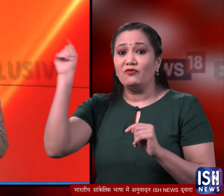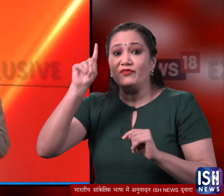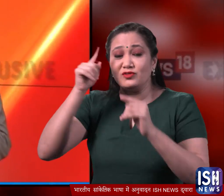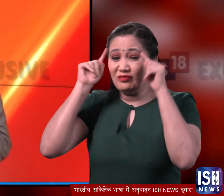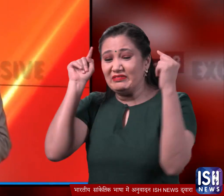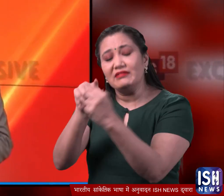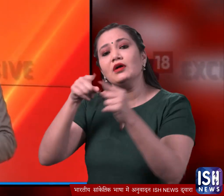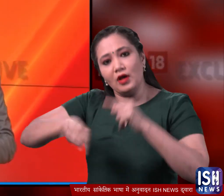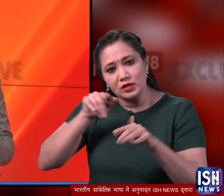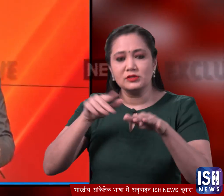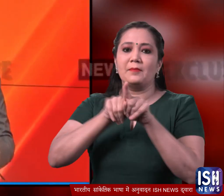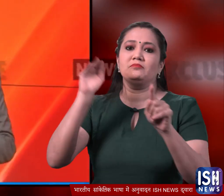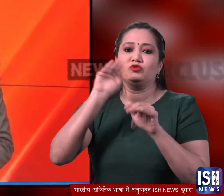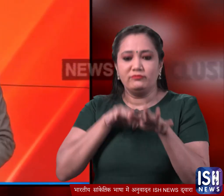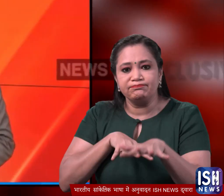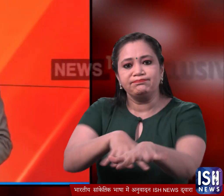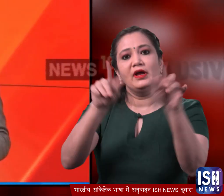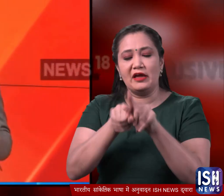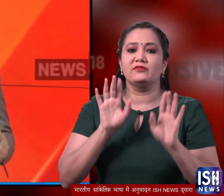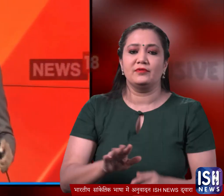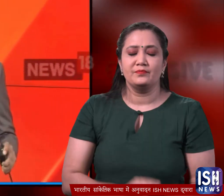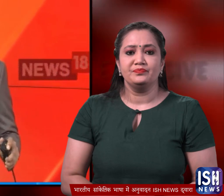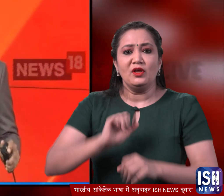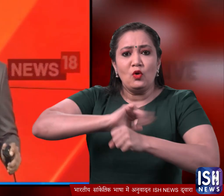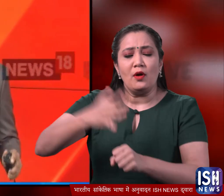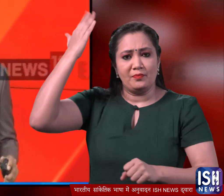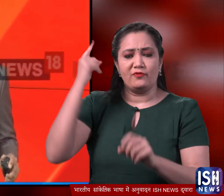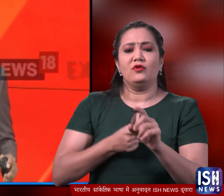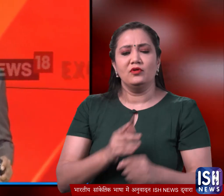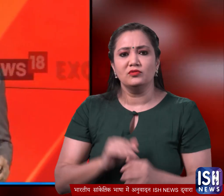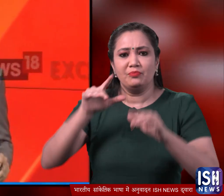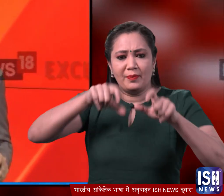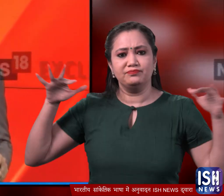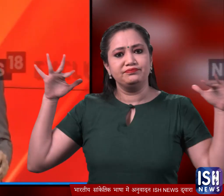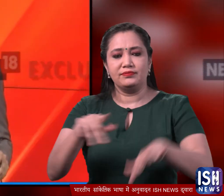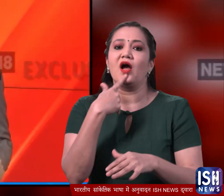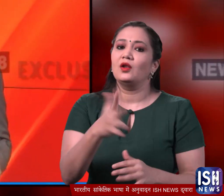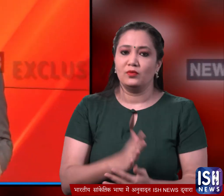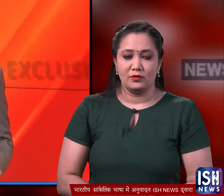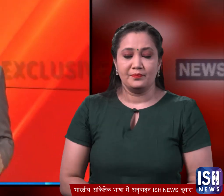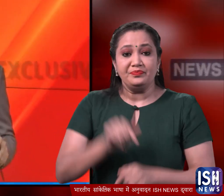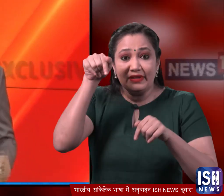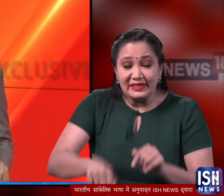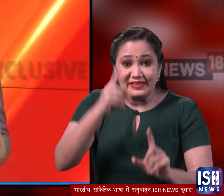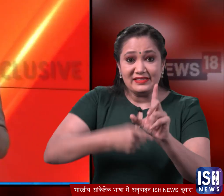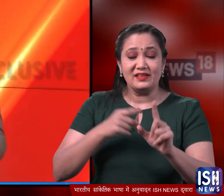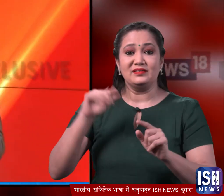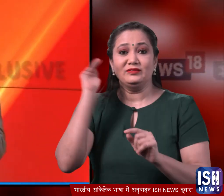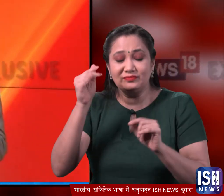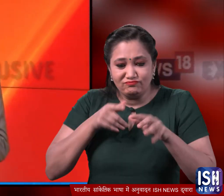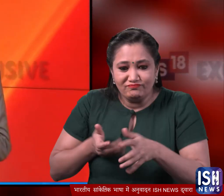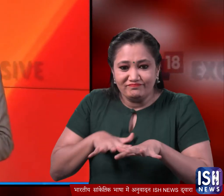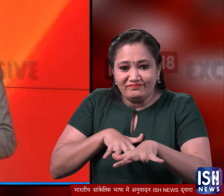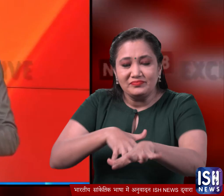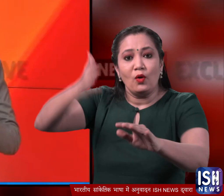की भावना का ख्याल रखते हुए महाकाल की सवारी निकलती है, जिसमें महामारी की वजह से पिछले साल श्रद्धालुओं के शामिल होने पर रोक थी। लेकिन इस बार महाकाल